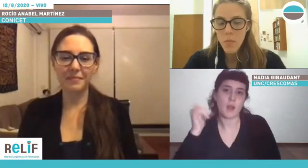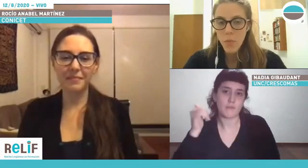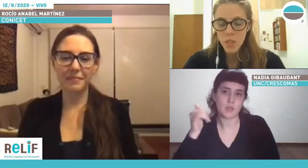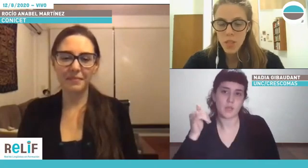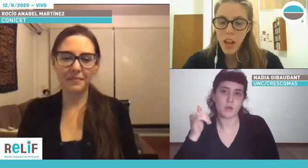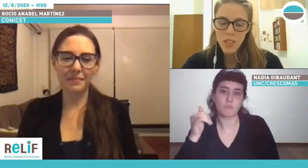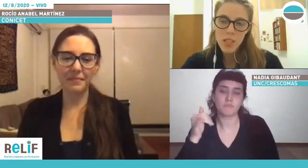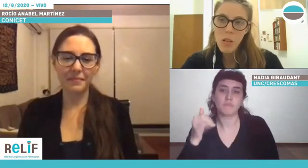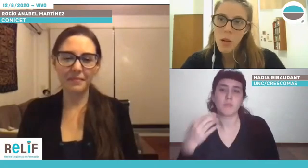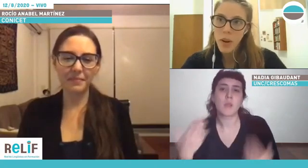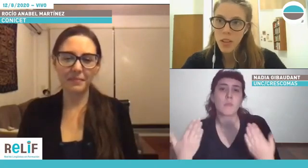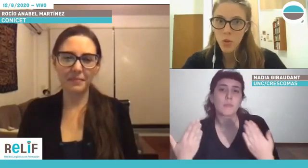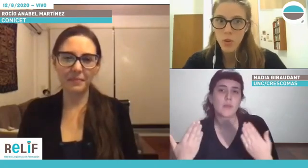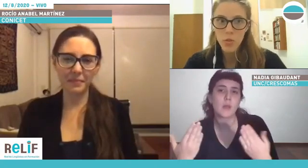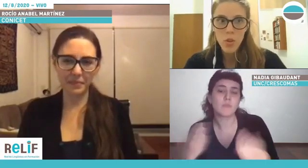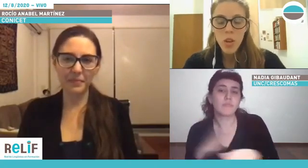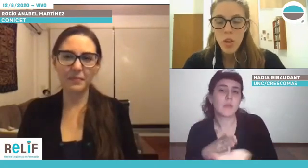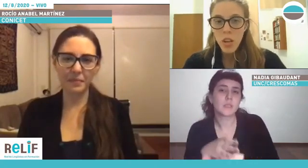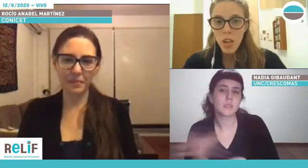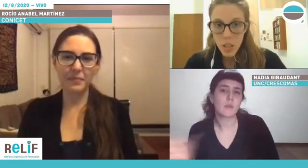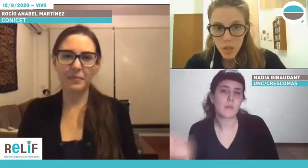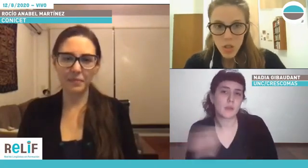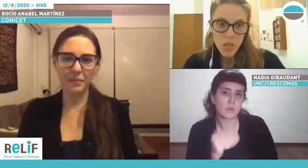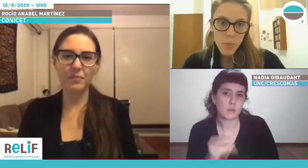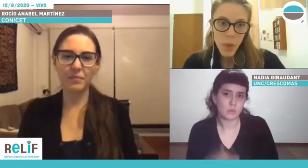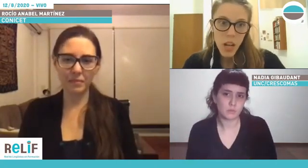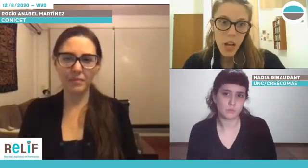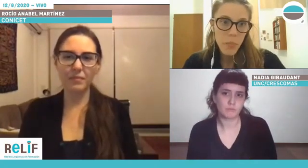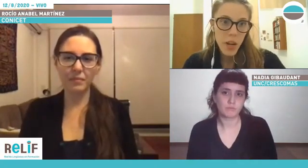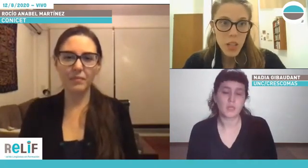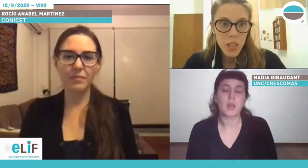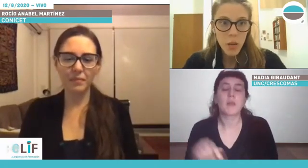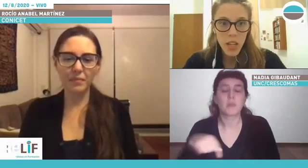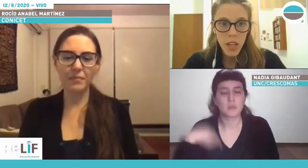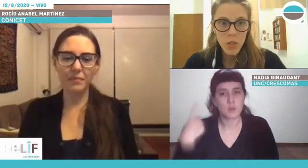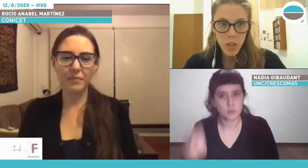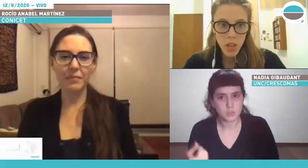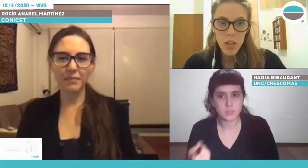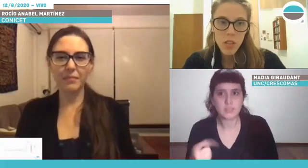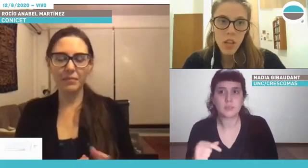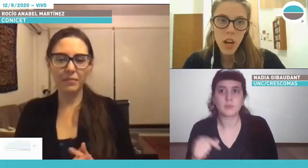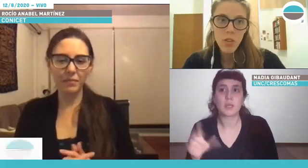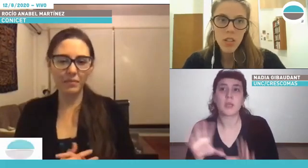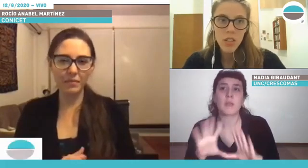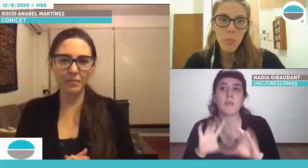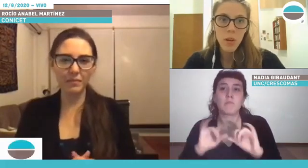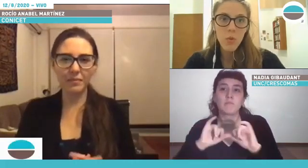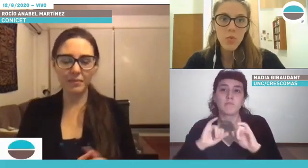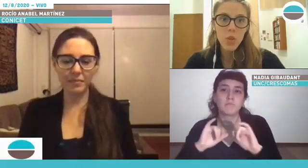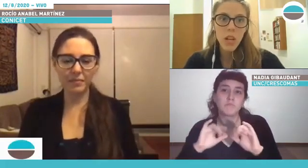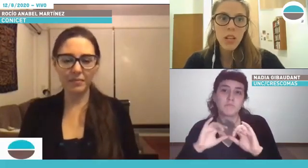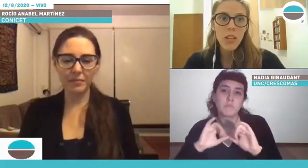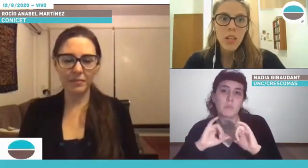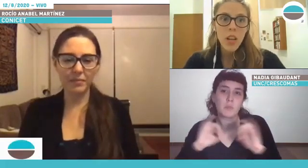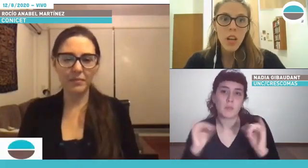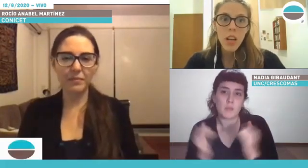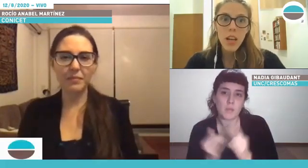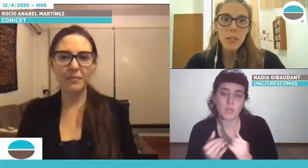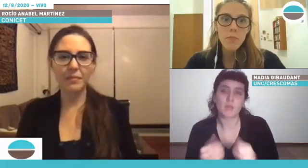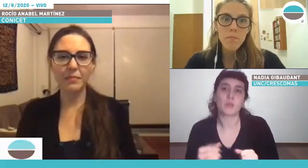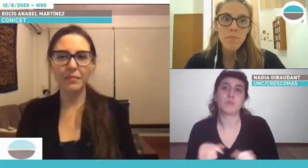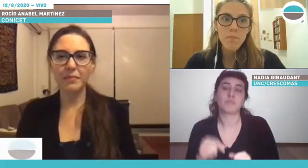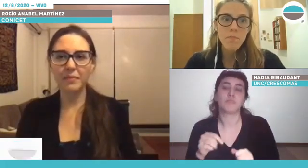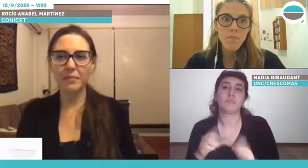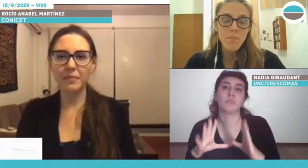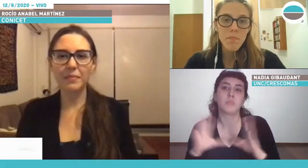pueda ser accesible para todos. Entonces, para ir terminando y cerrar con esta pregunta,